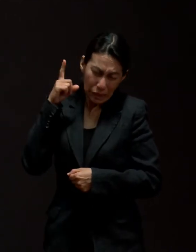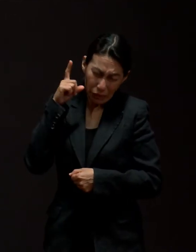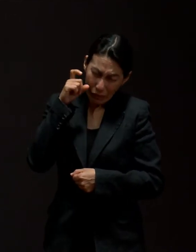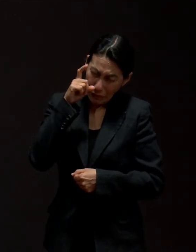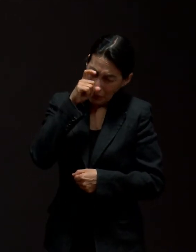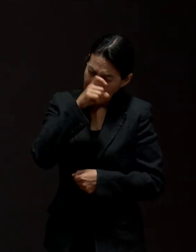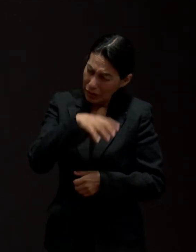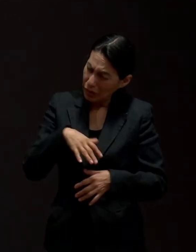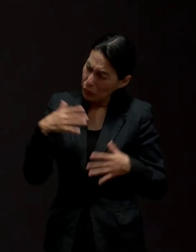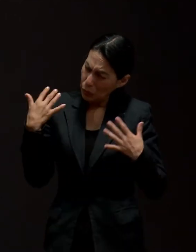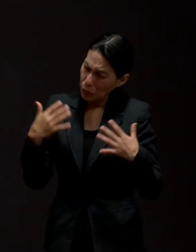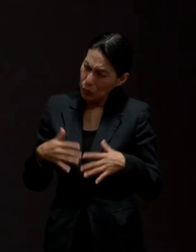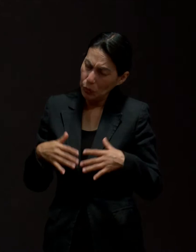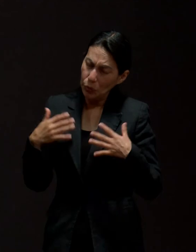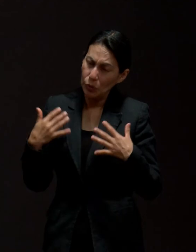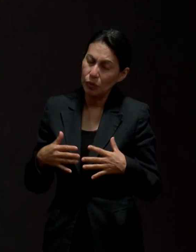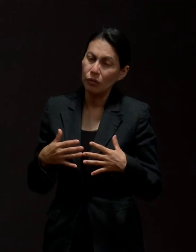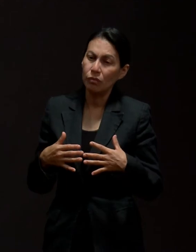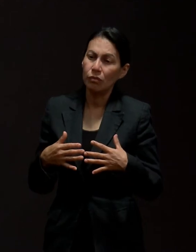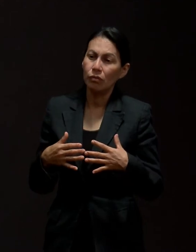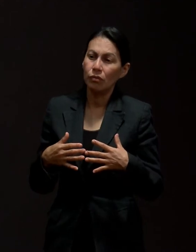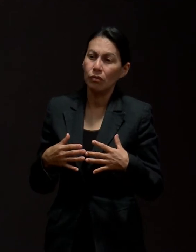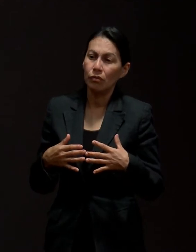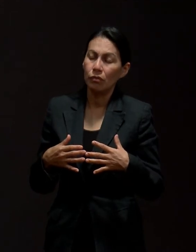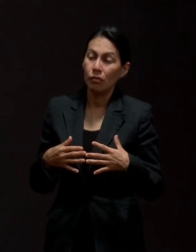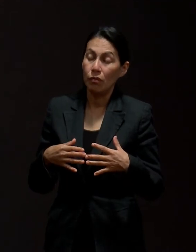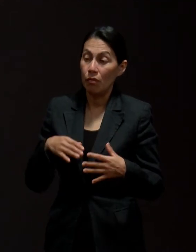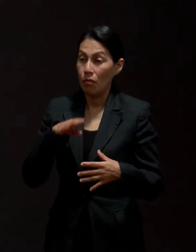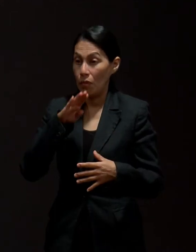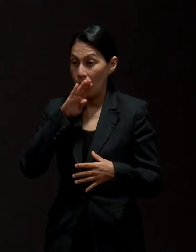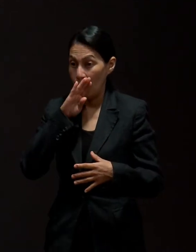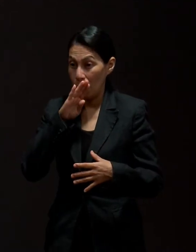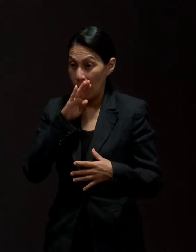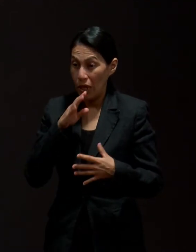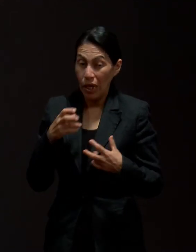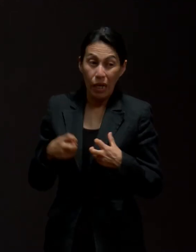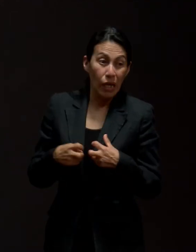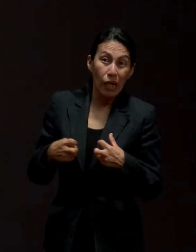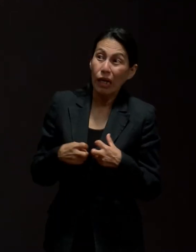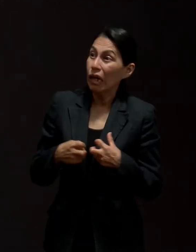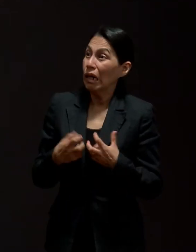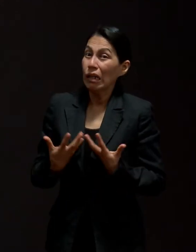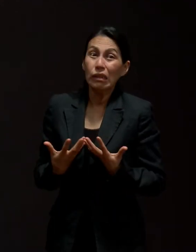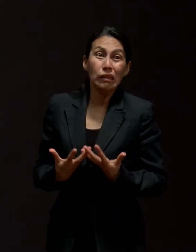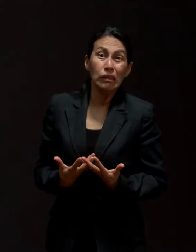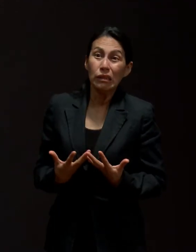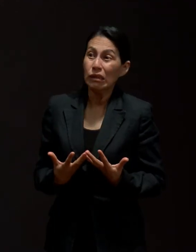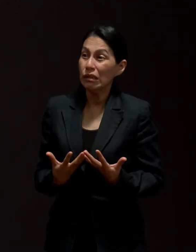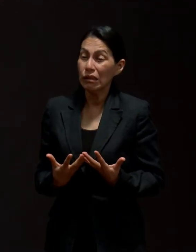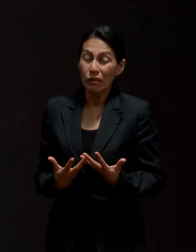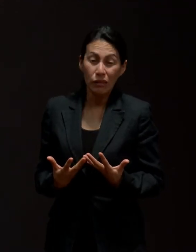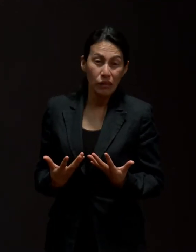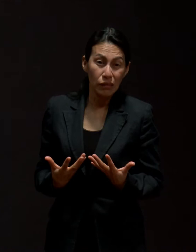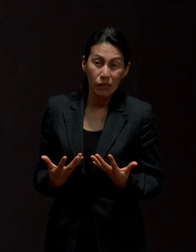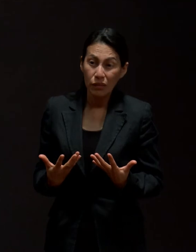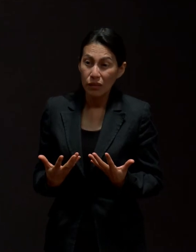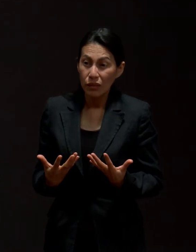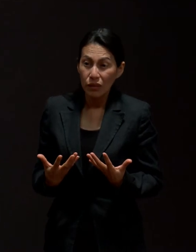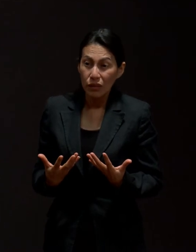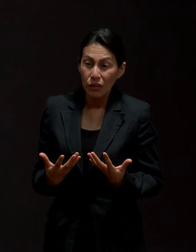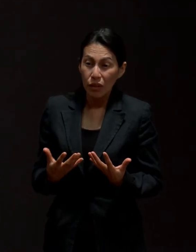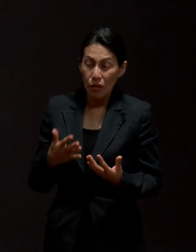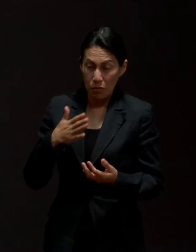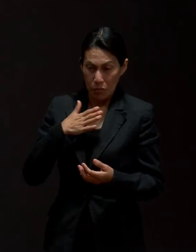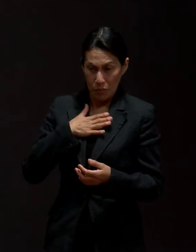problema serio de salud. Y mi madre estaba muy ansiosa al